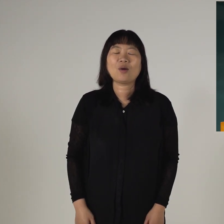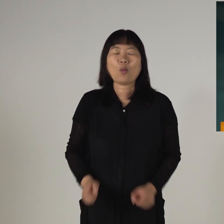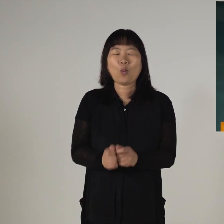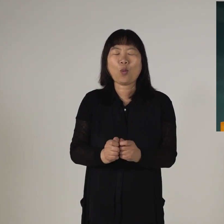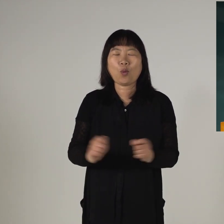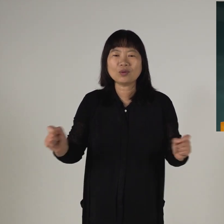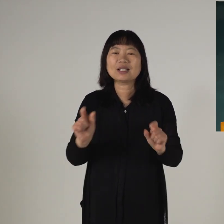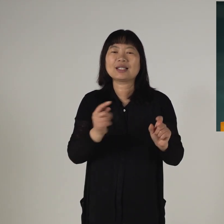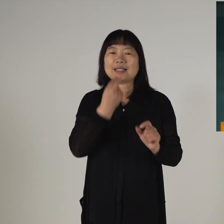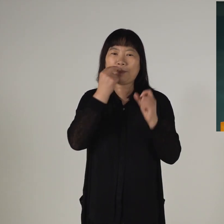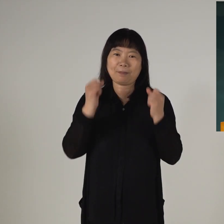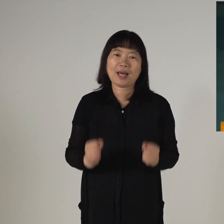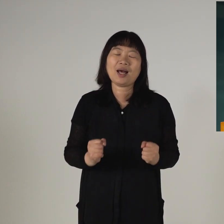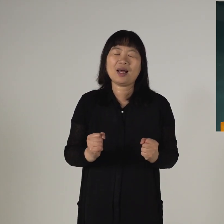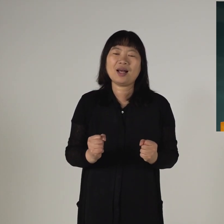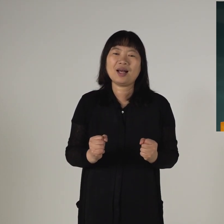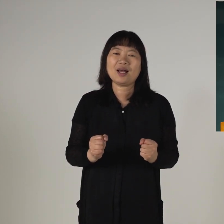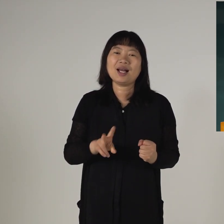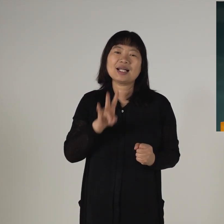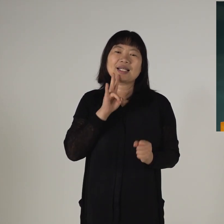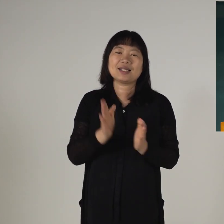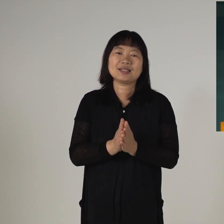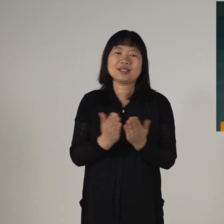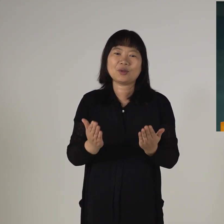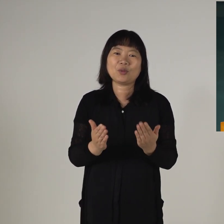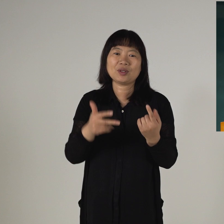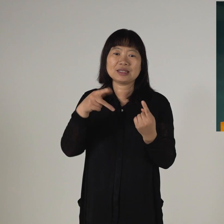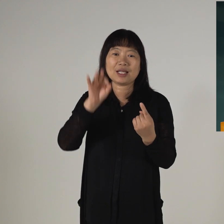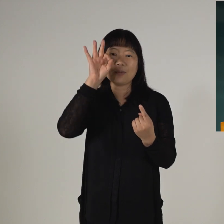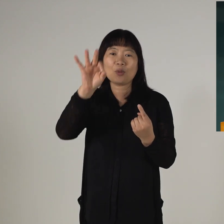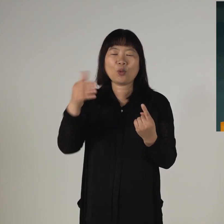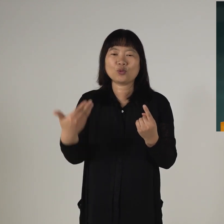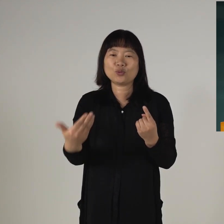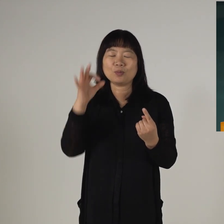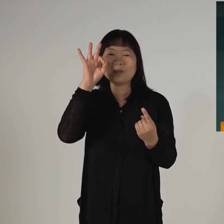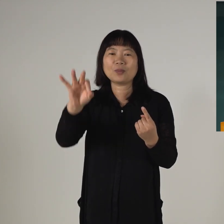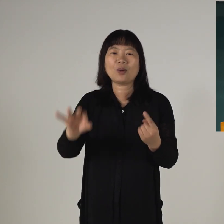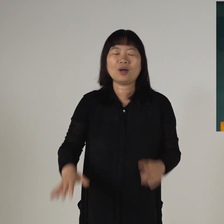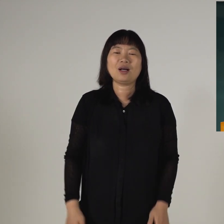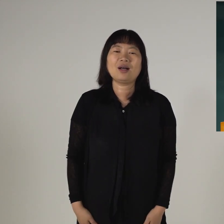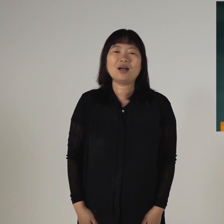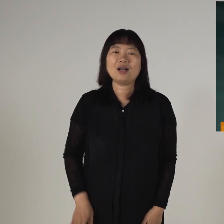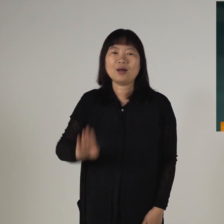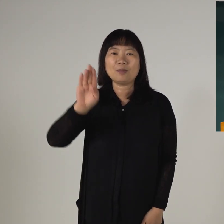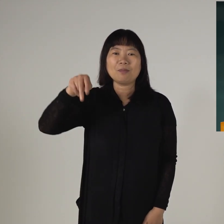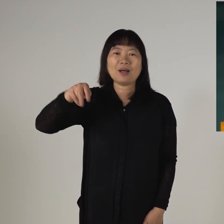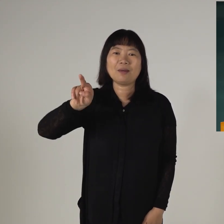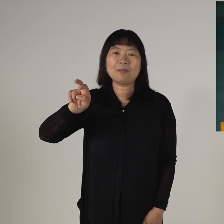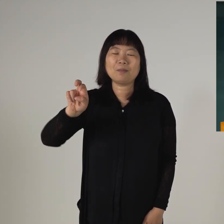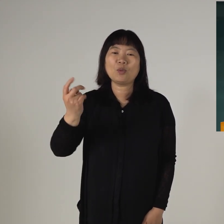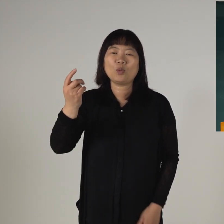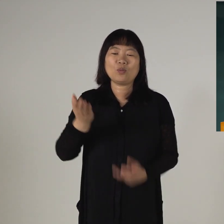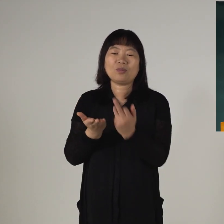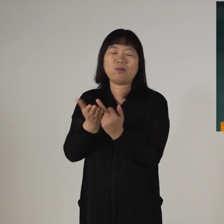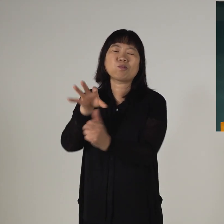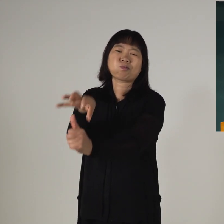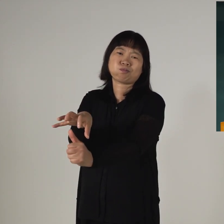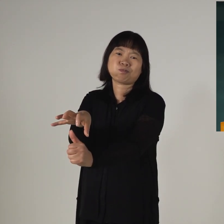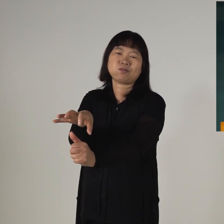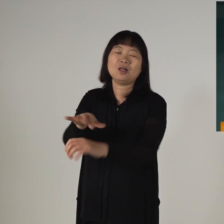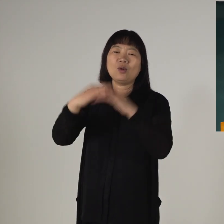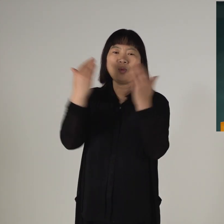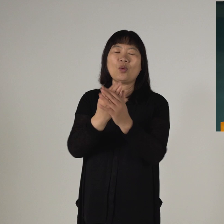살아남죠. 계시록 1장에 보면 9절에 밤모섬에 유배되어